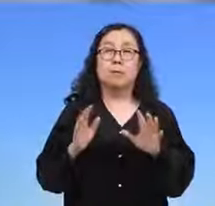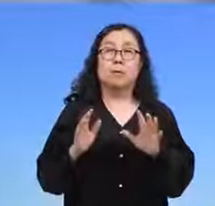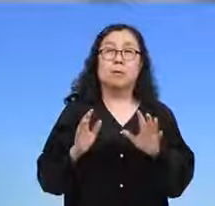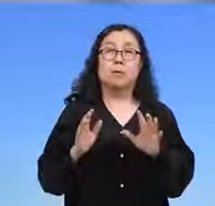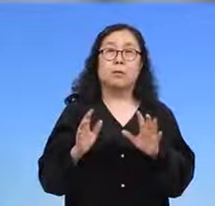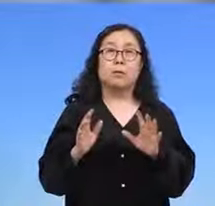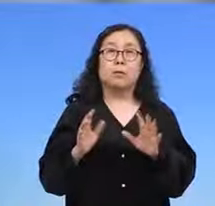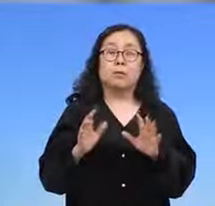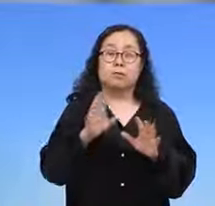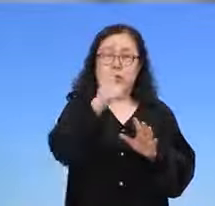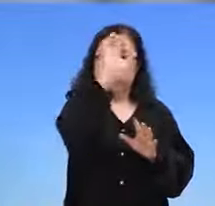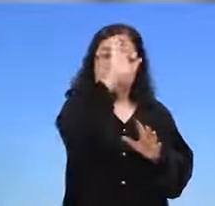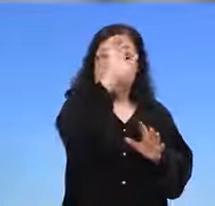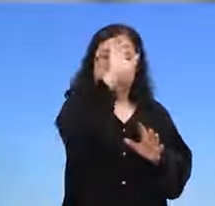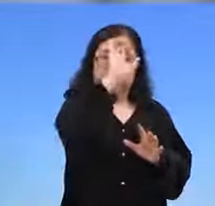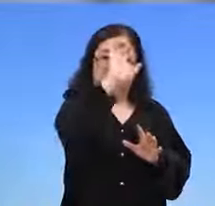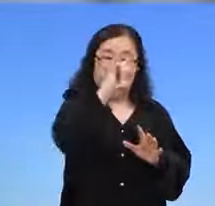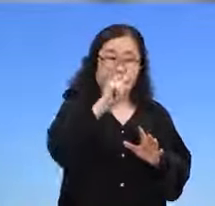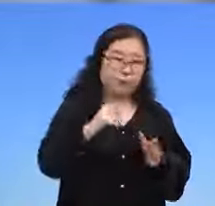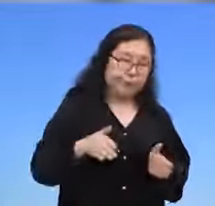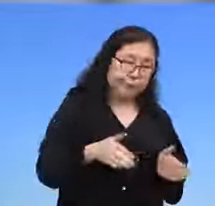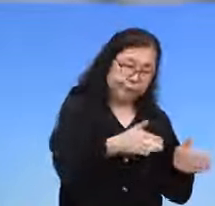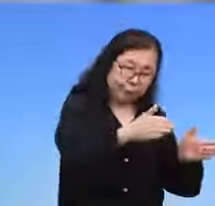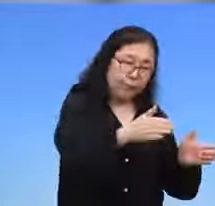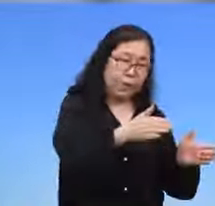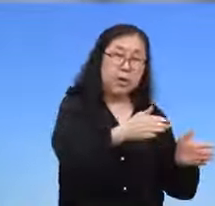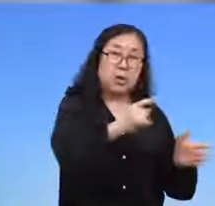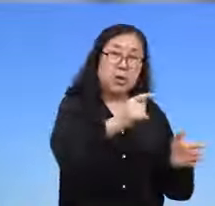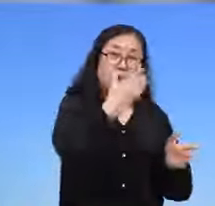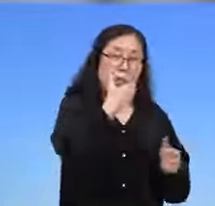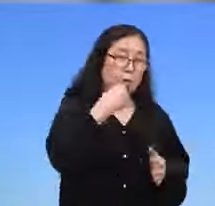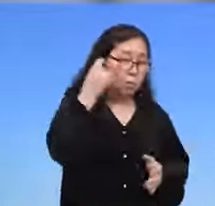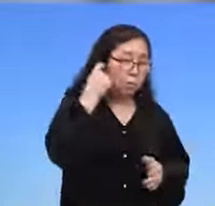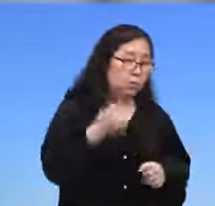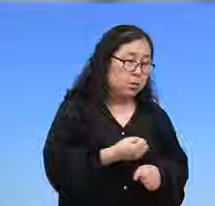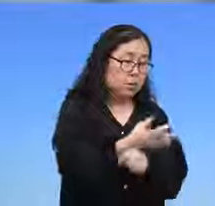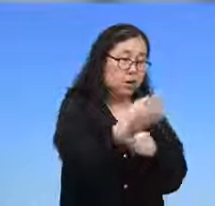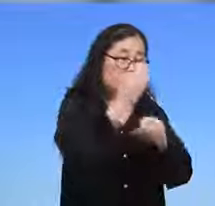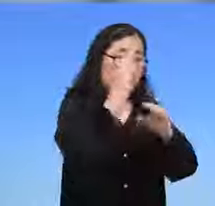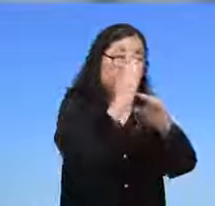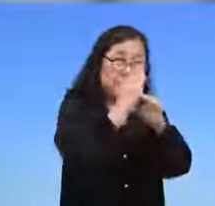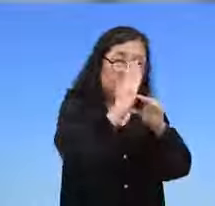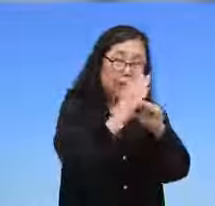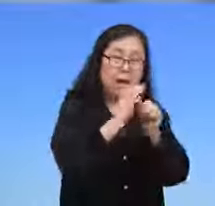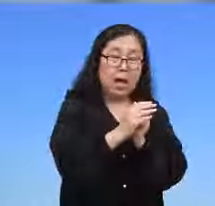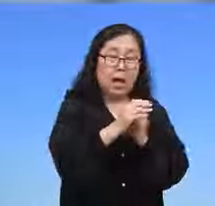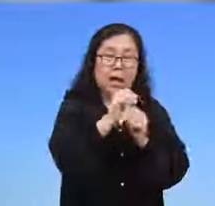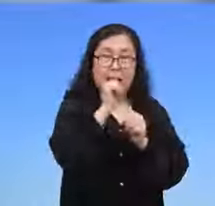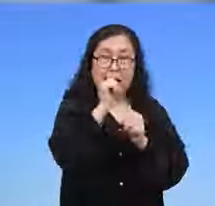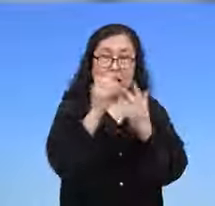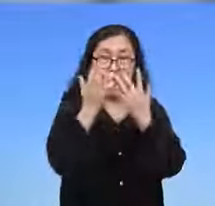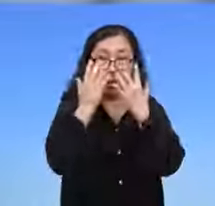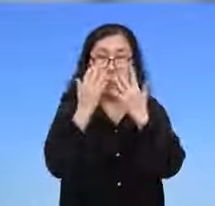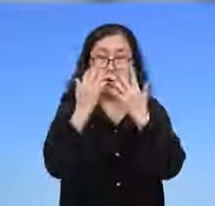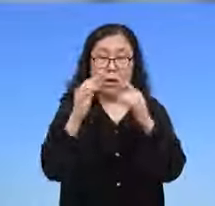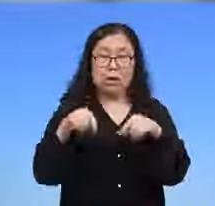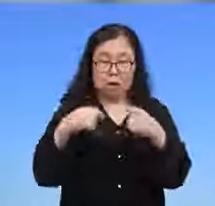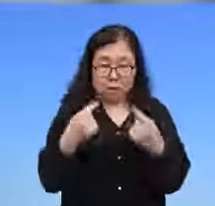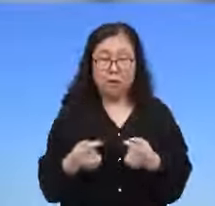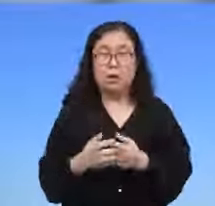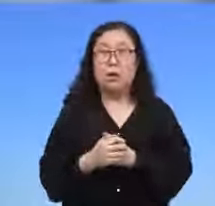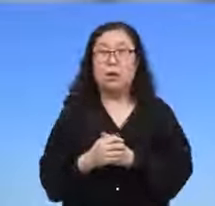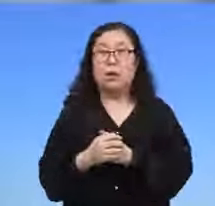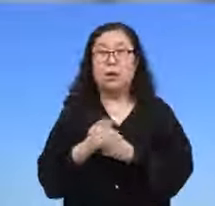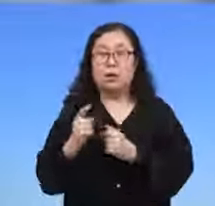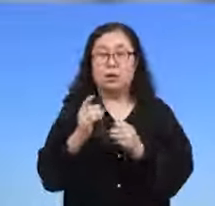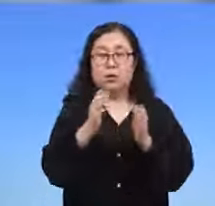오늘 본문에서 이제 유럽 쪽으로 방향을 틀은 바울 일행이 복음을 전하다 감옥에 이제 잡혀 들어갔다고 들어가지